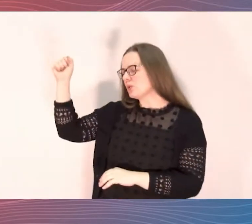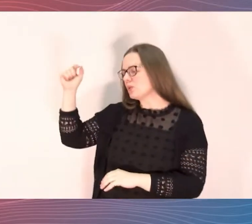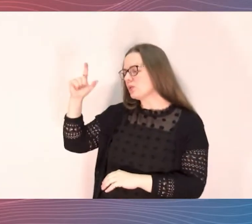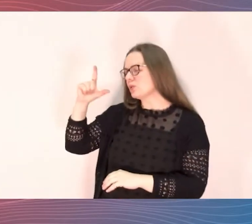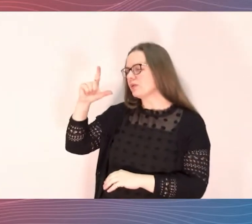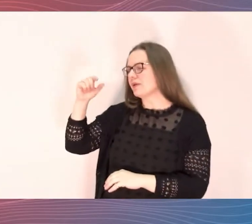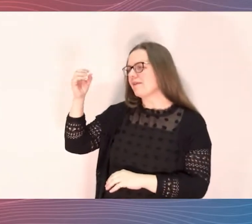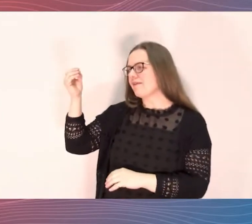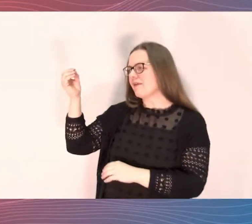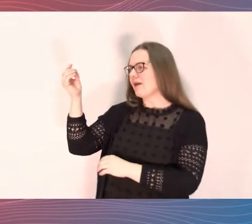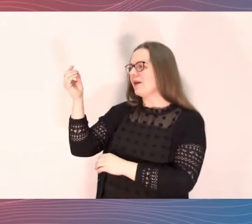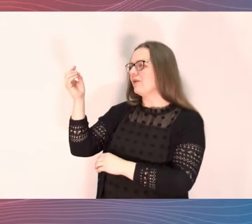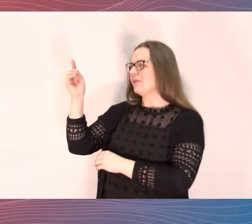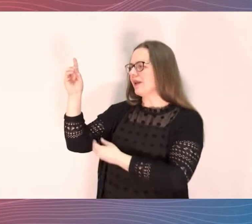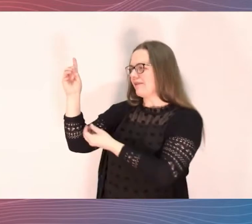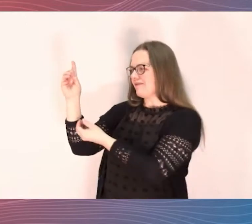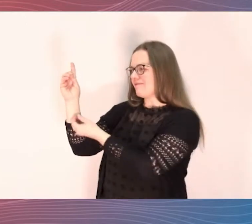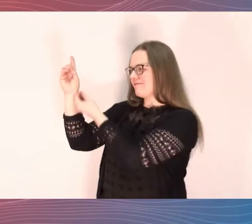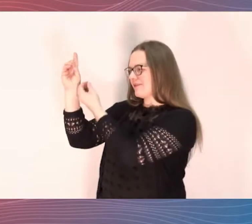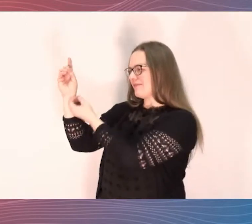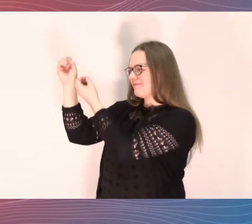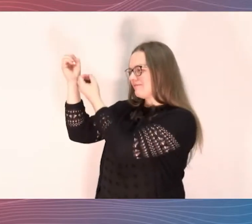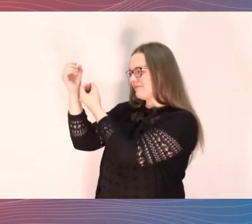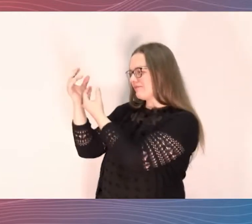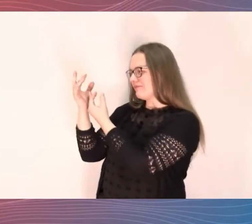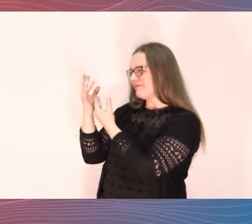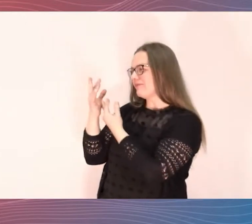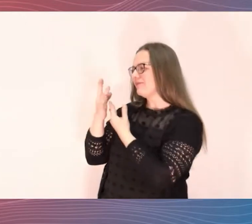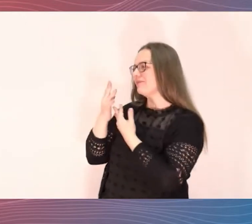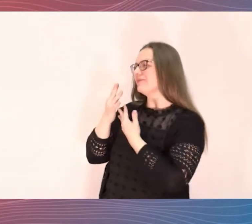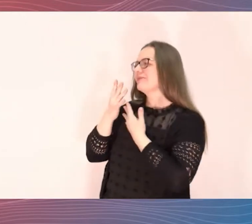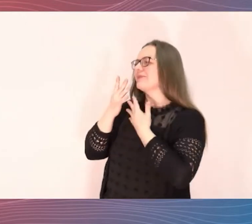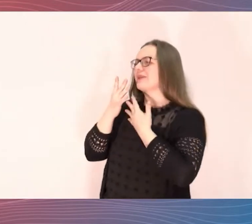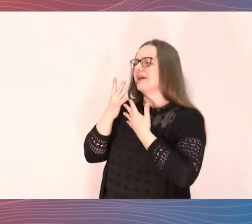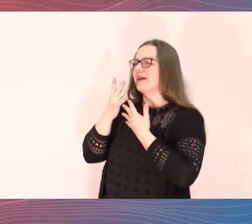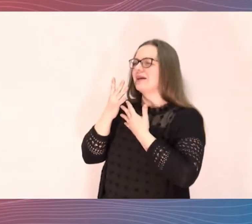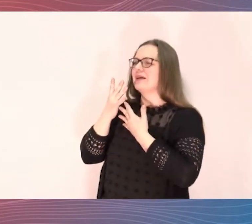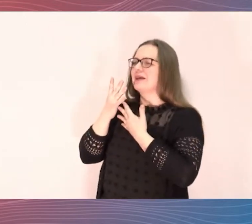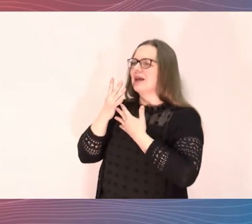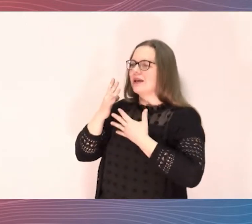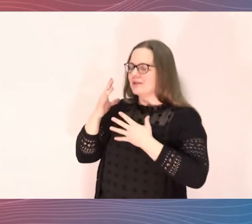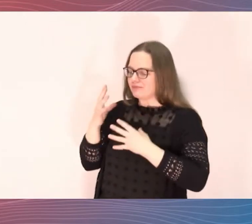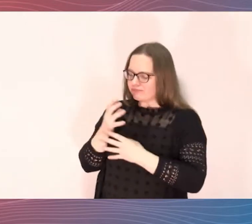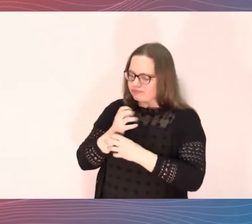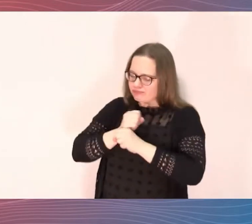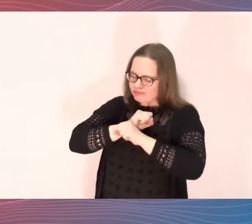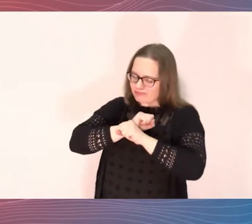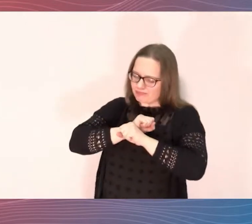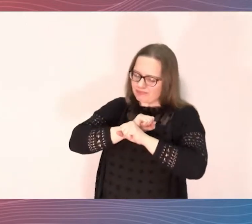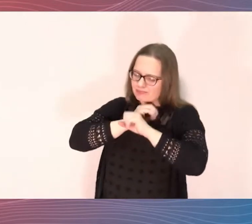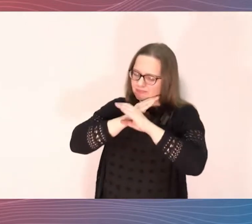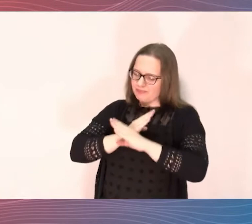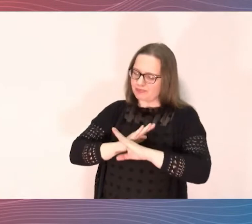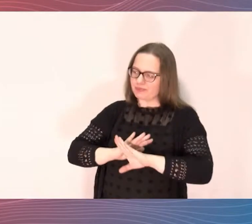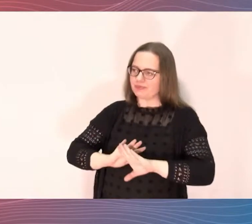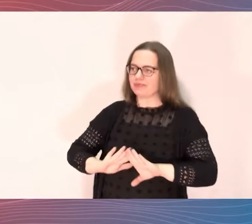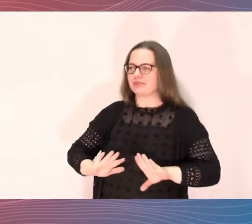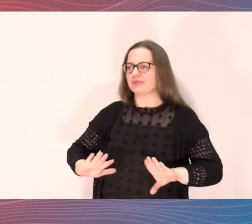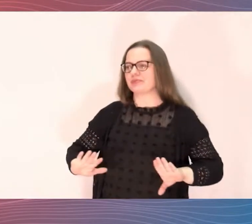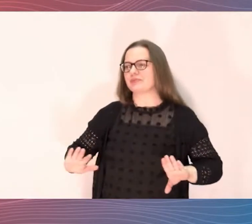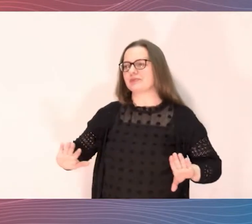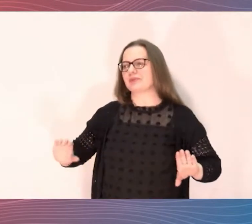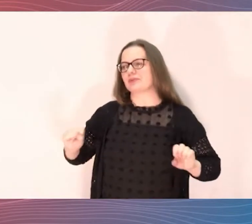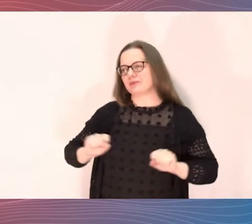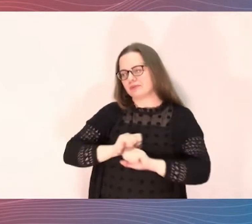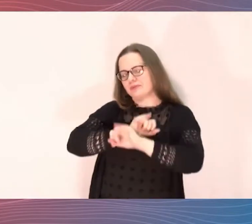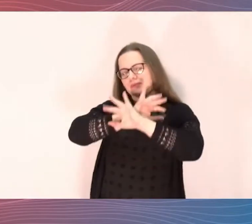1 Coríntios 1,5. Ora, o intuito da presente admoestação visa o amor que procede